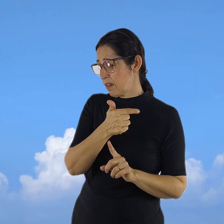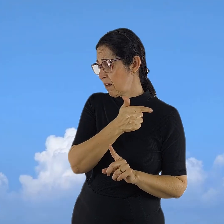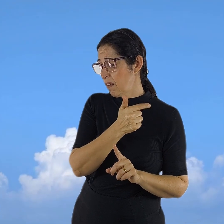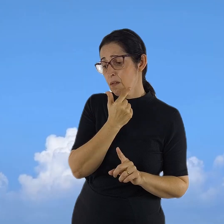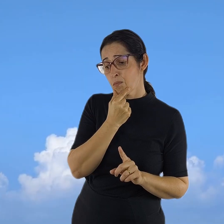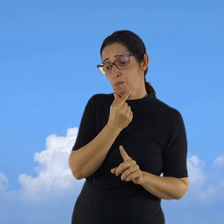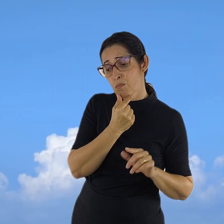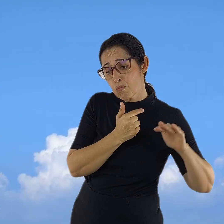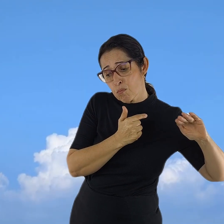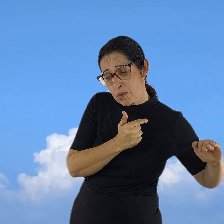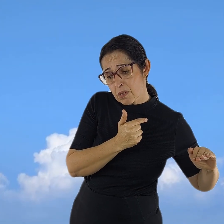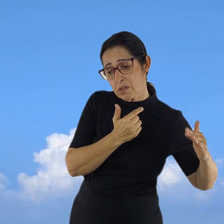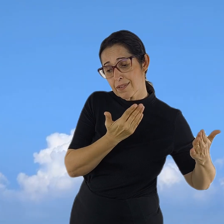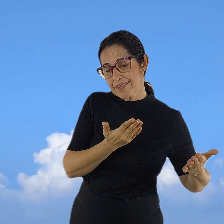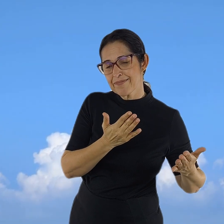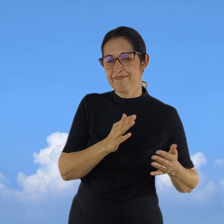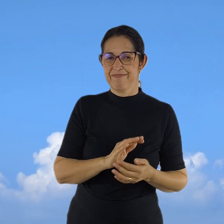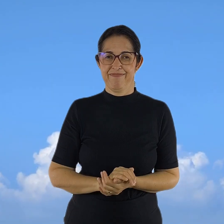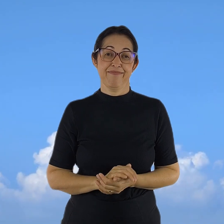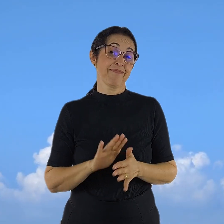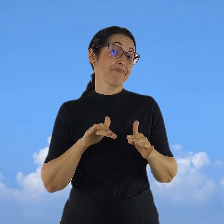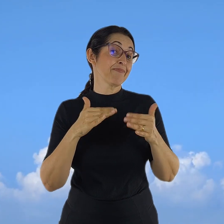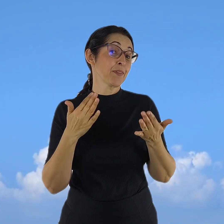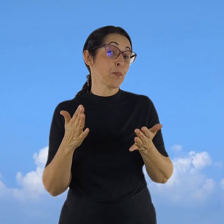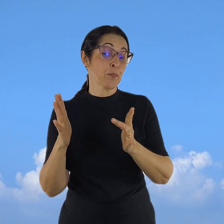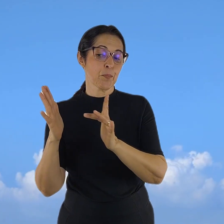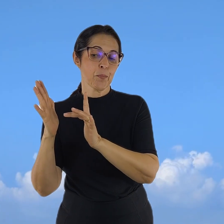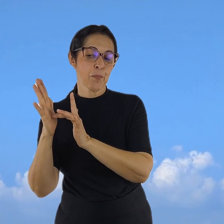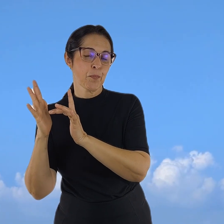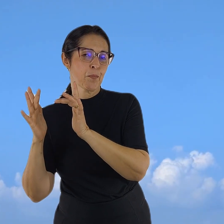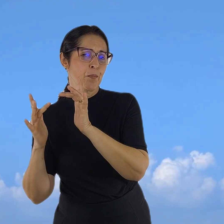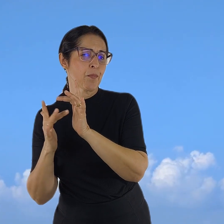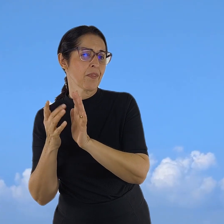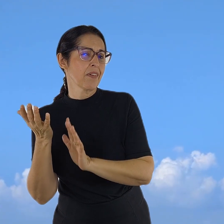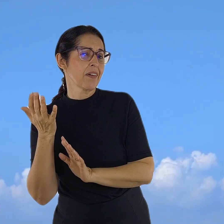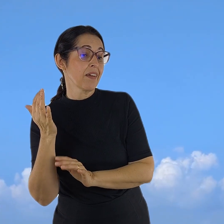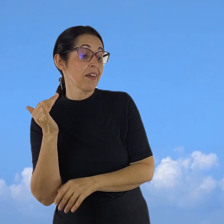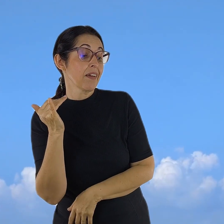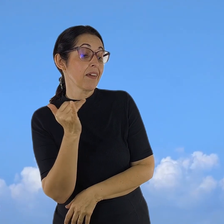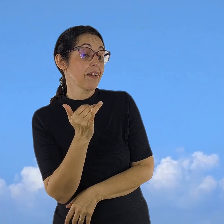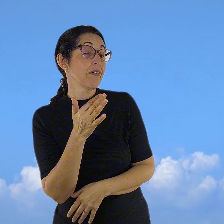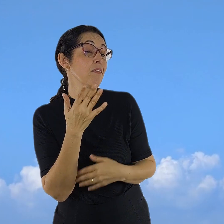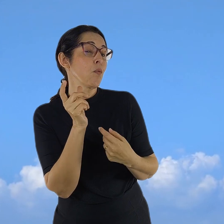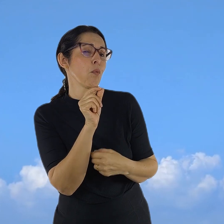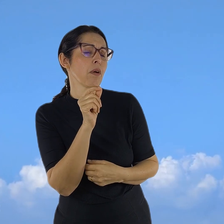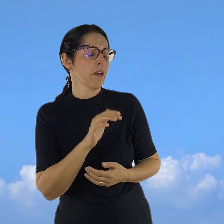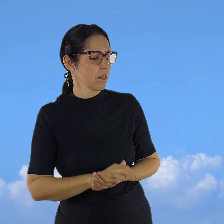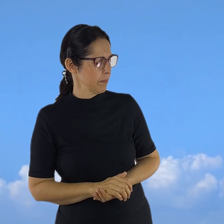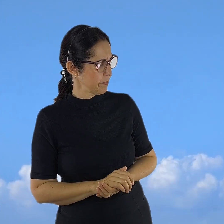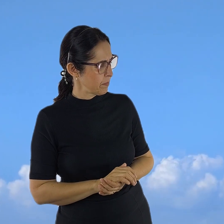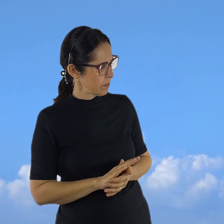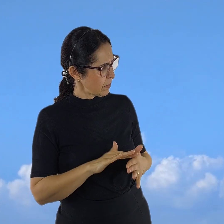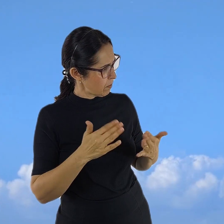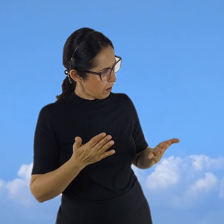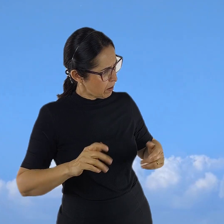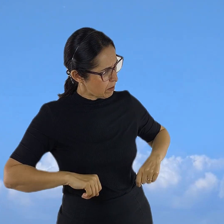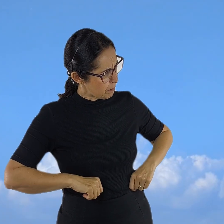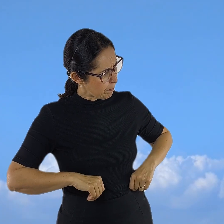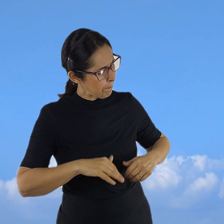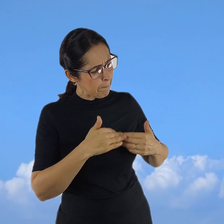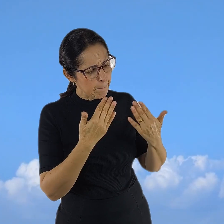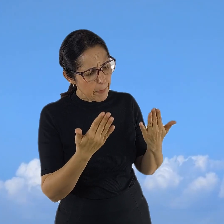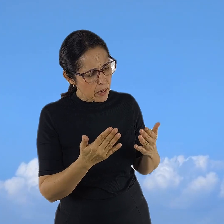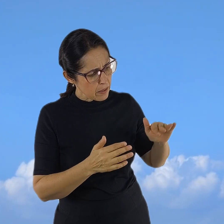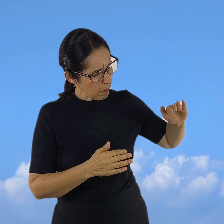seja, o que Jesus estava querendo falar com aquele pai? Ué, se desde pequeno